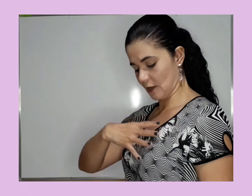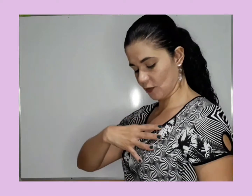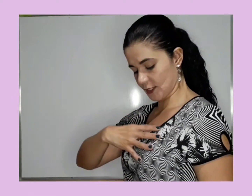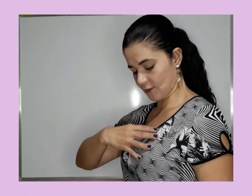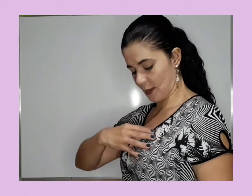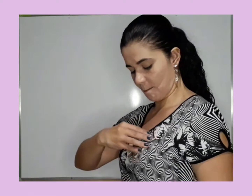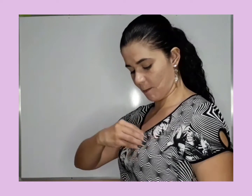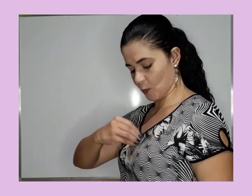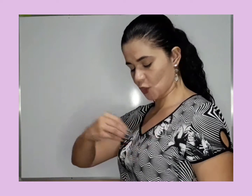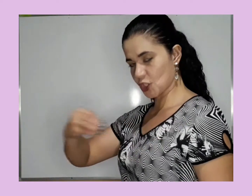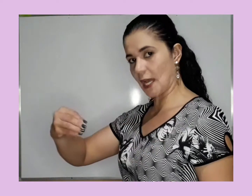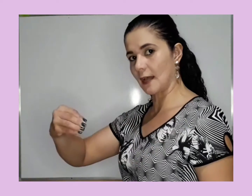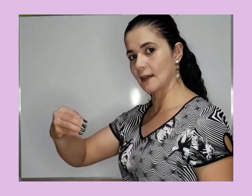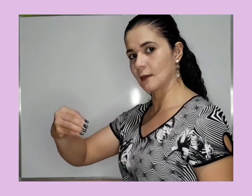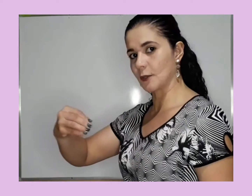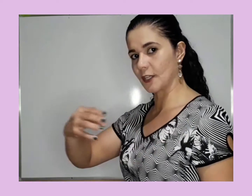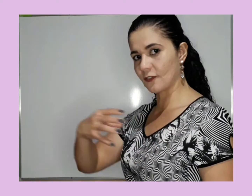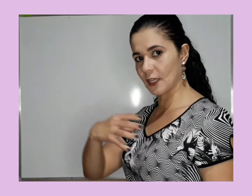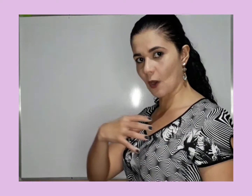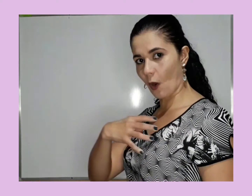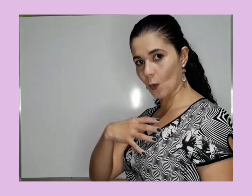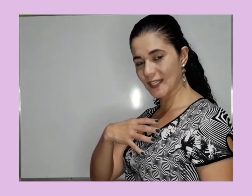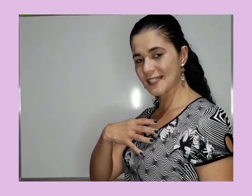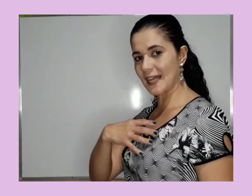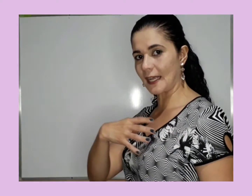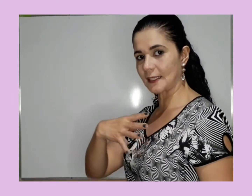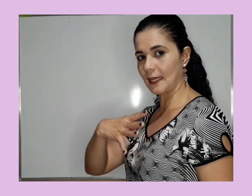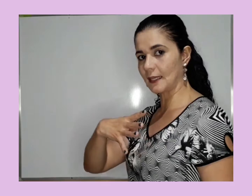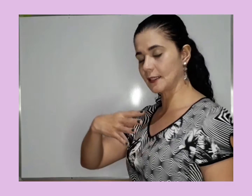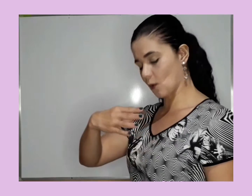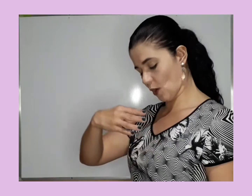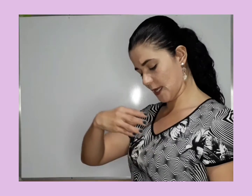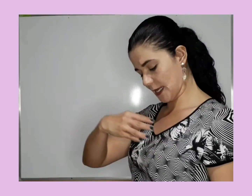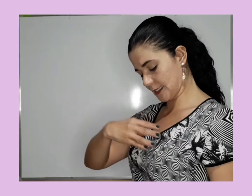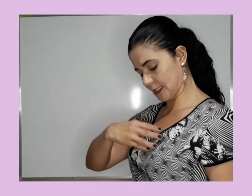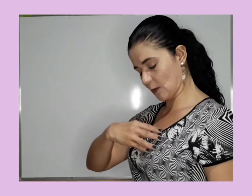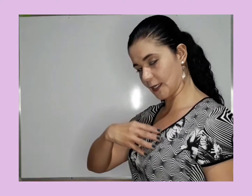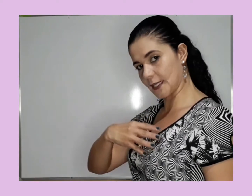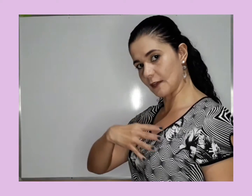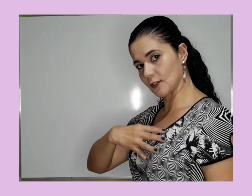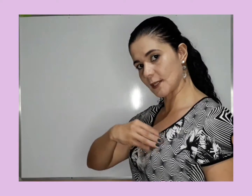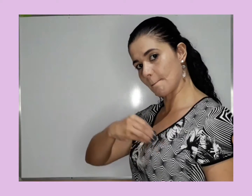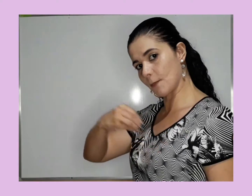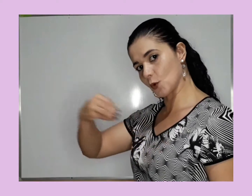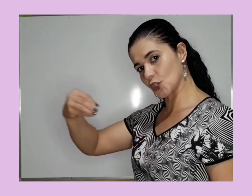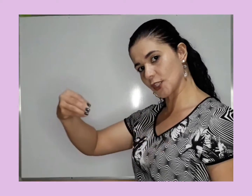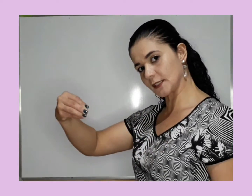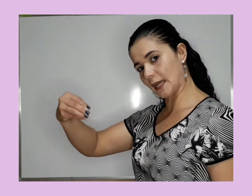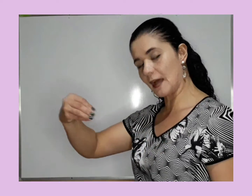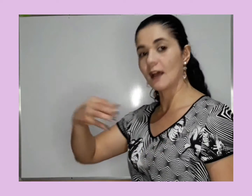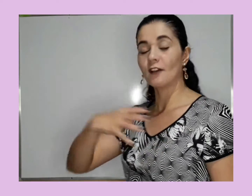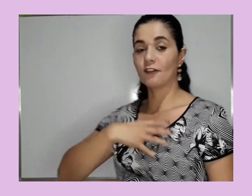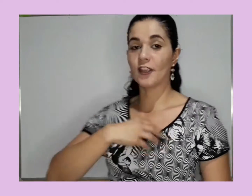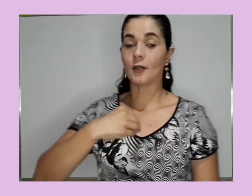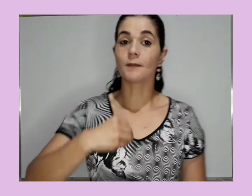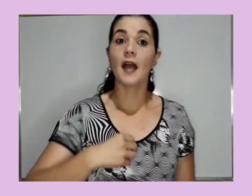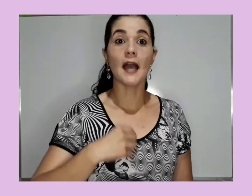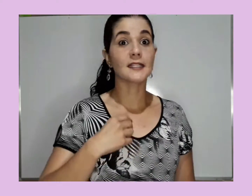você vai puxar, porque filho é algo que sai, tá? Então, ó, esse sinal aqui você puxa, tá? Filho. Aí, se